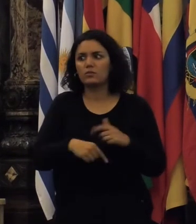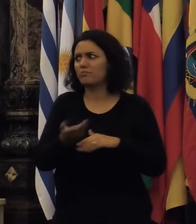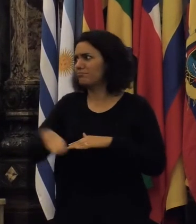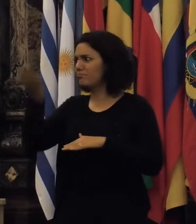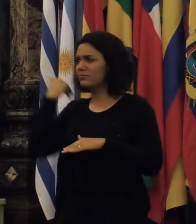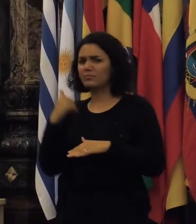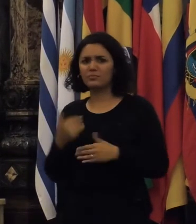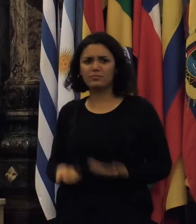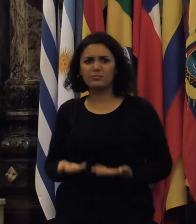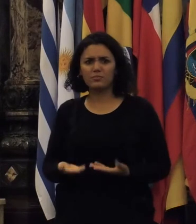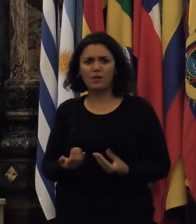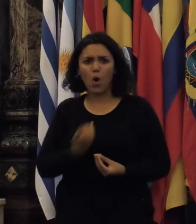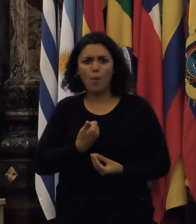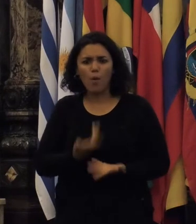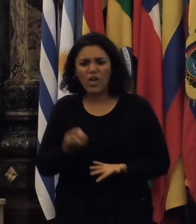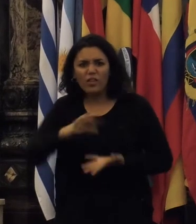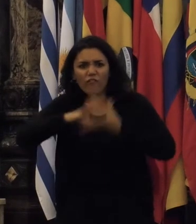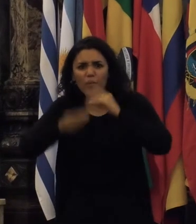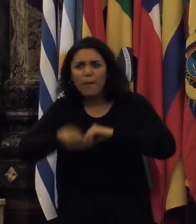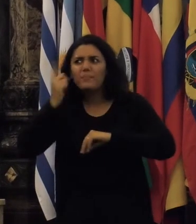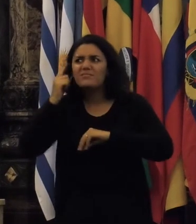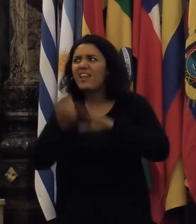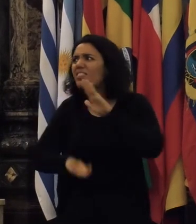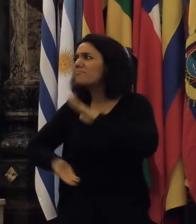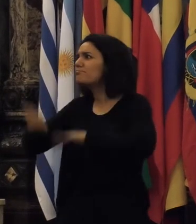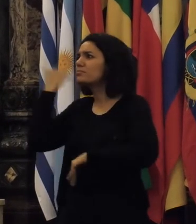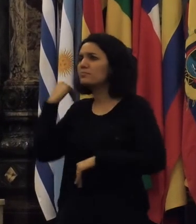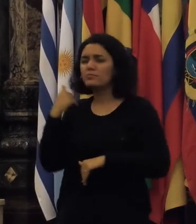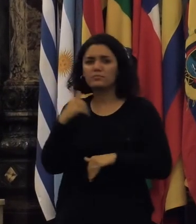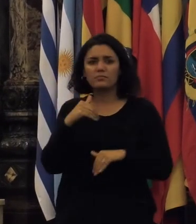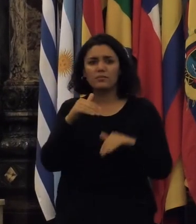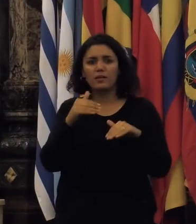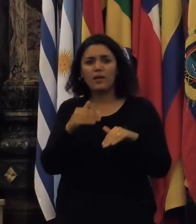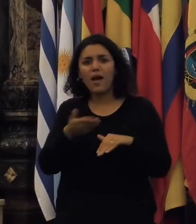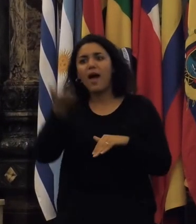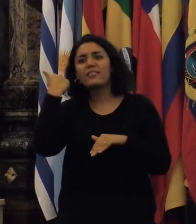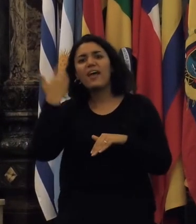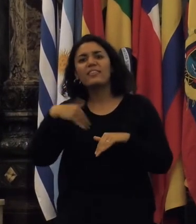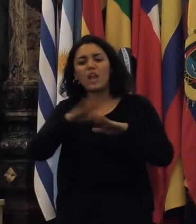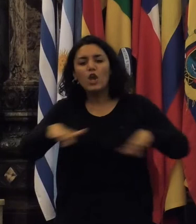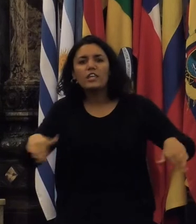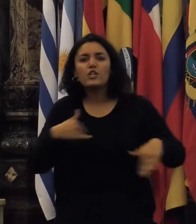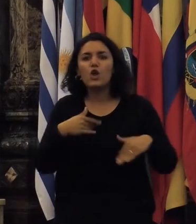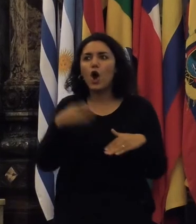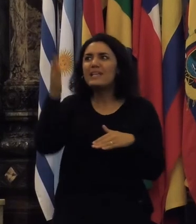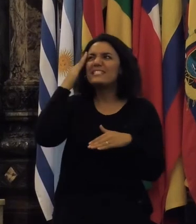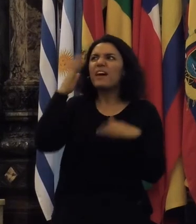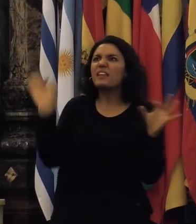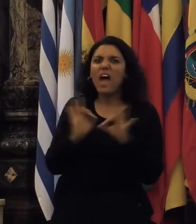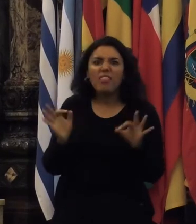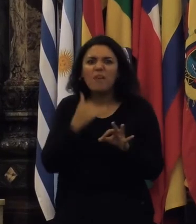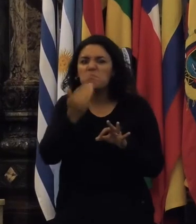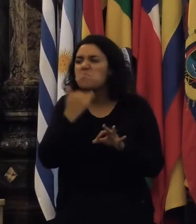rasa. ¿Se acuerdan del concepto de niño tabula rasa? ¿Se acuerdan? Pero eso